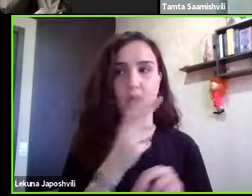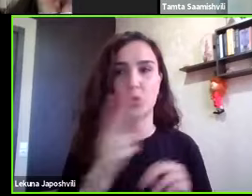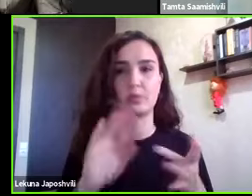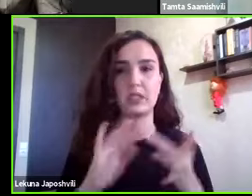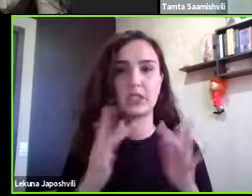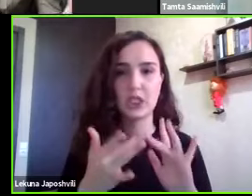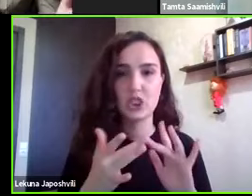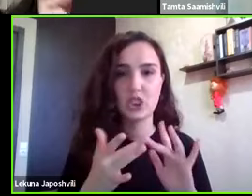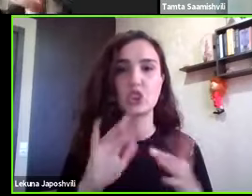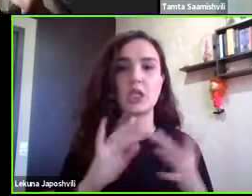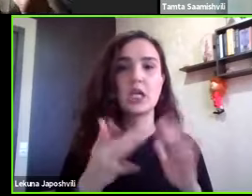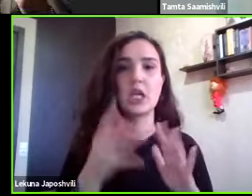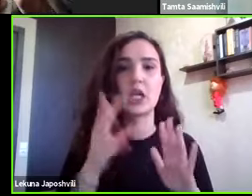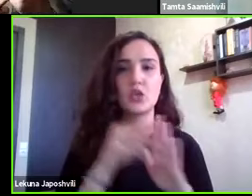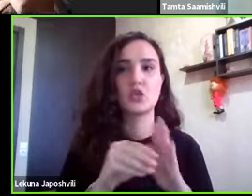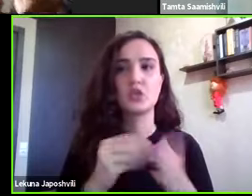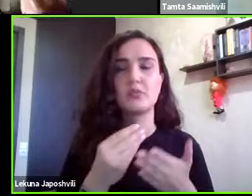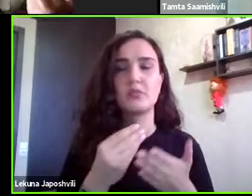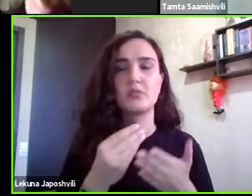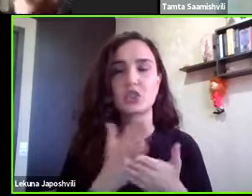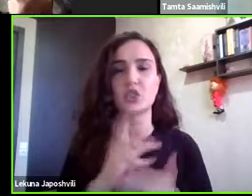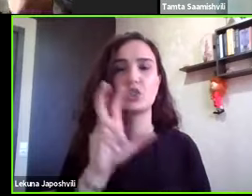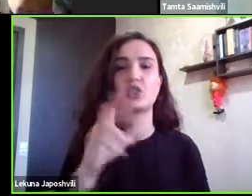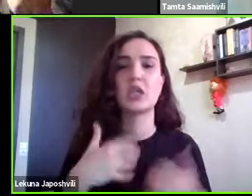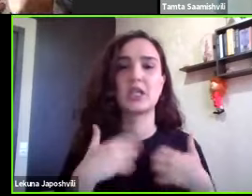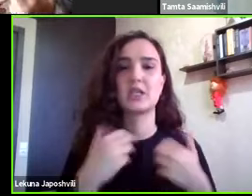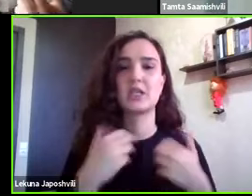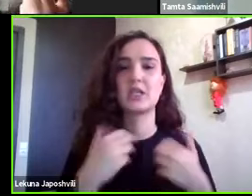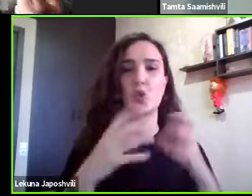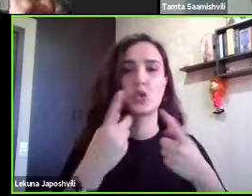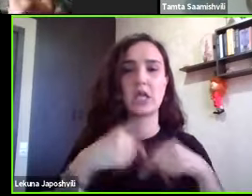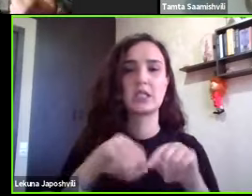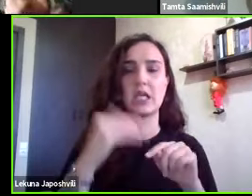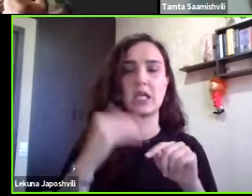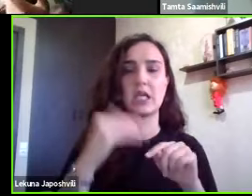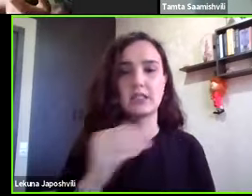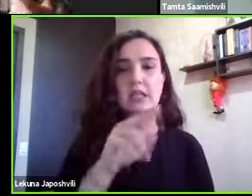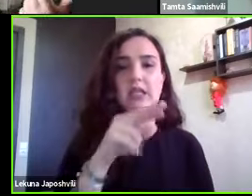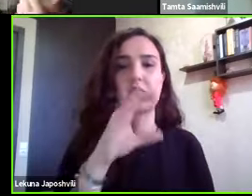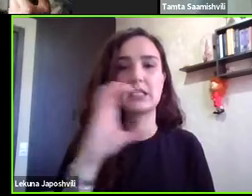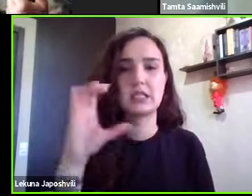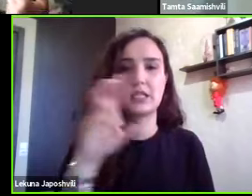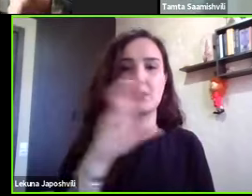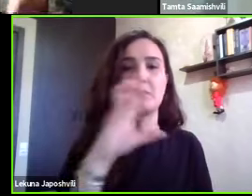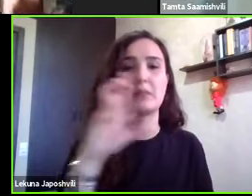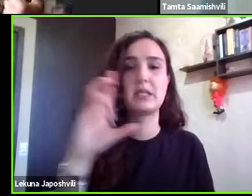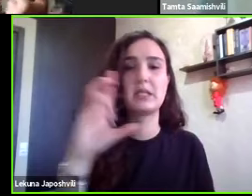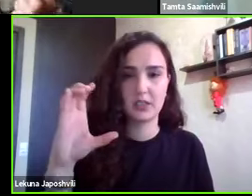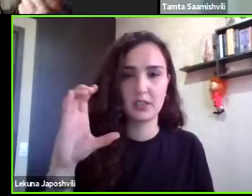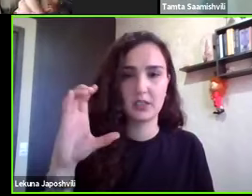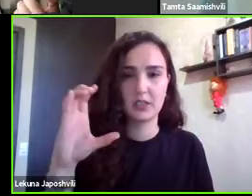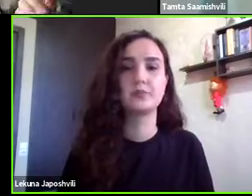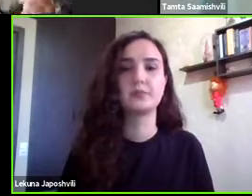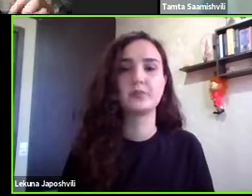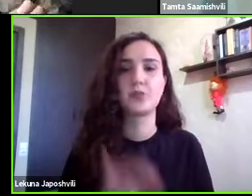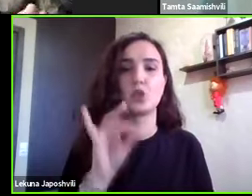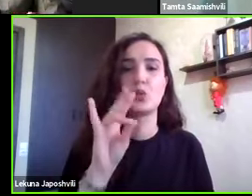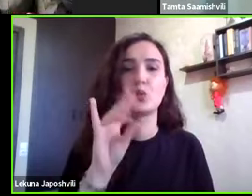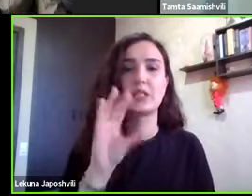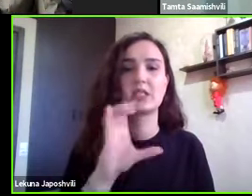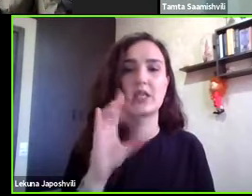და საიტები არის ჯანმოს საიტი, CDC, BBC, UNICEF-ი